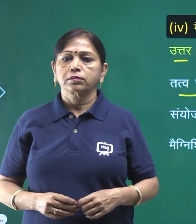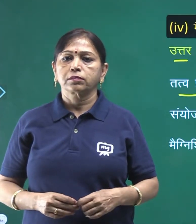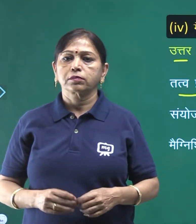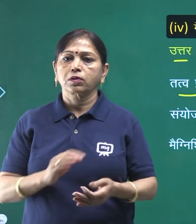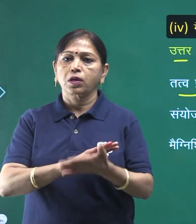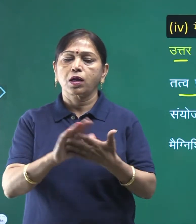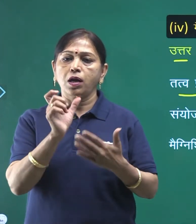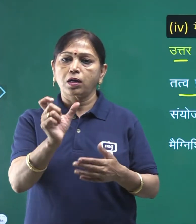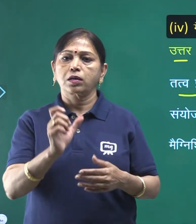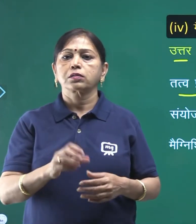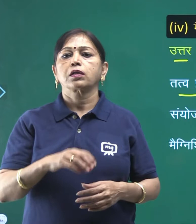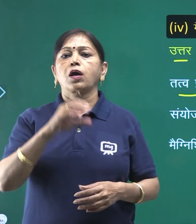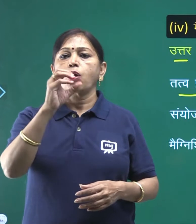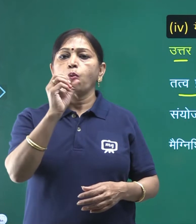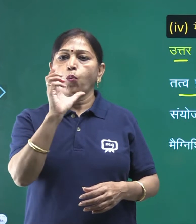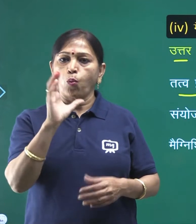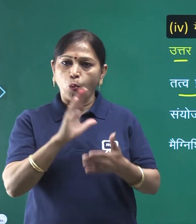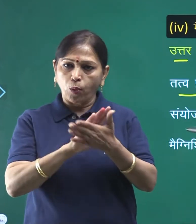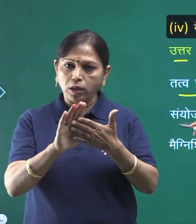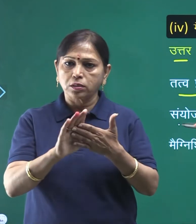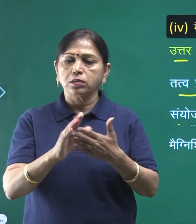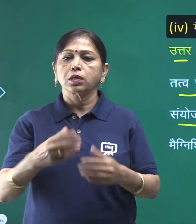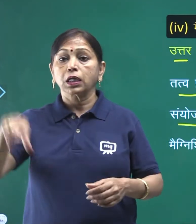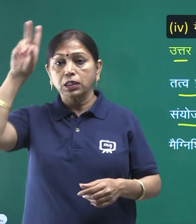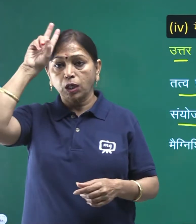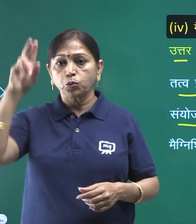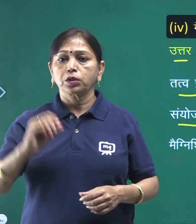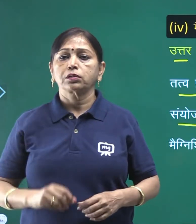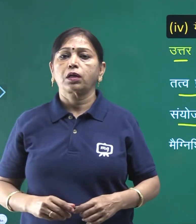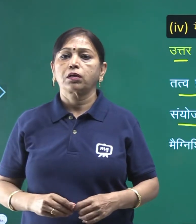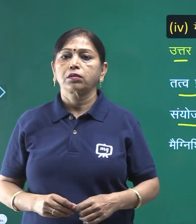हाइड्रोक्साइड OH। इनकी संयोजकता